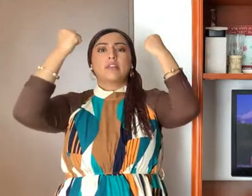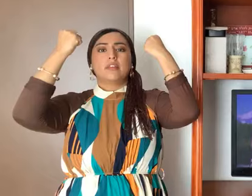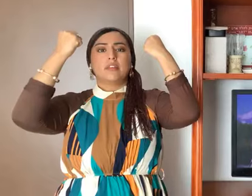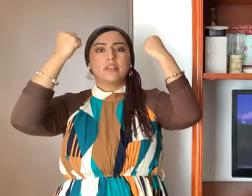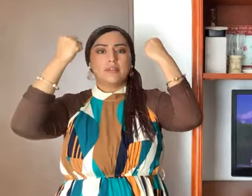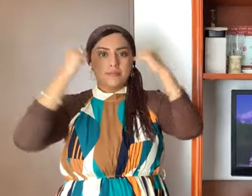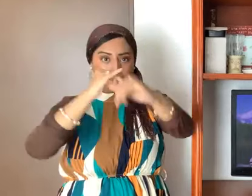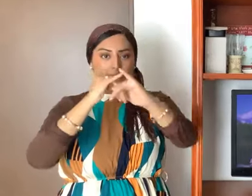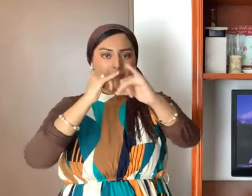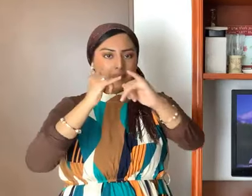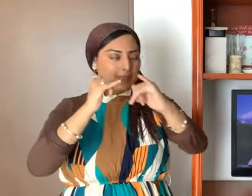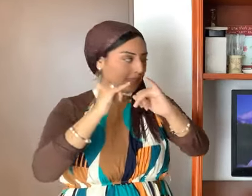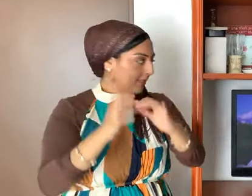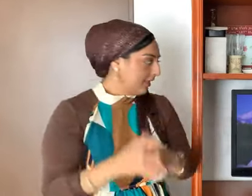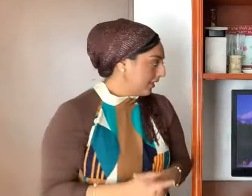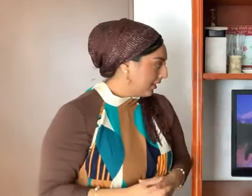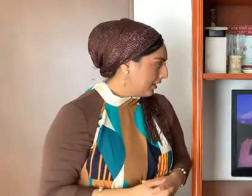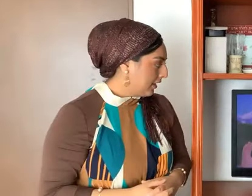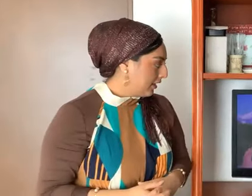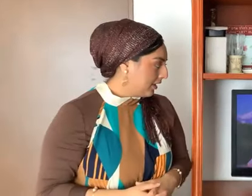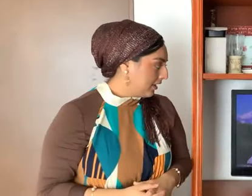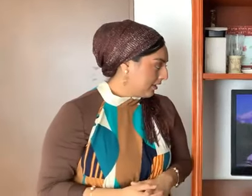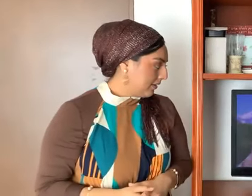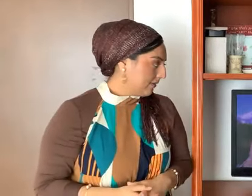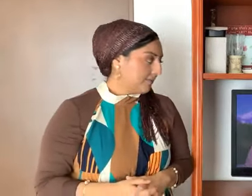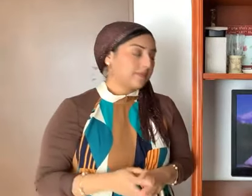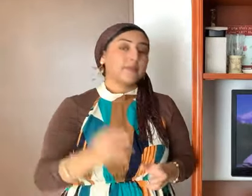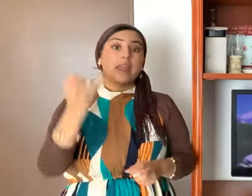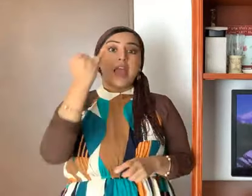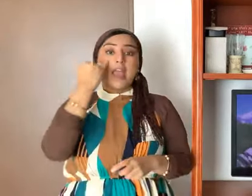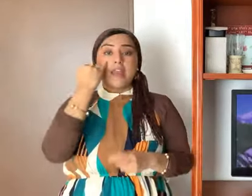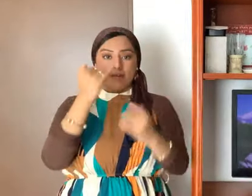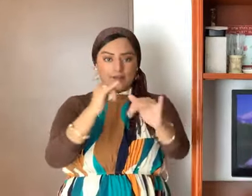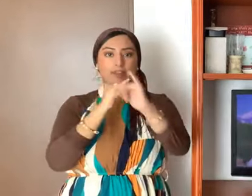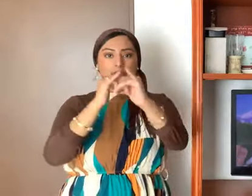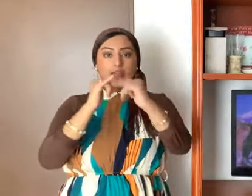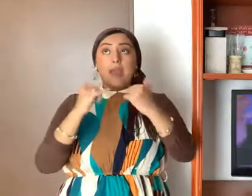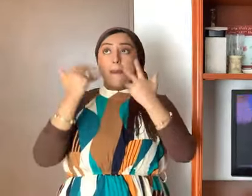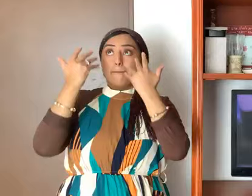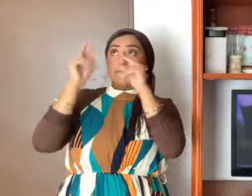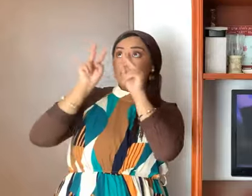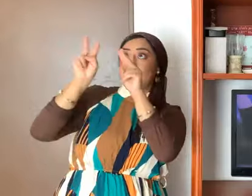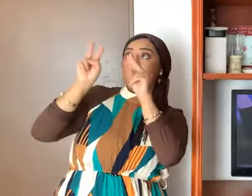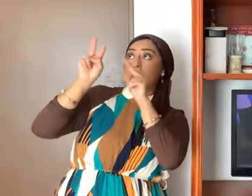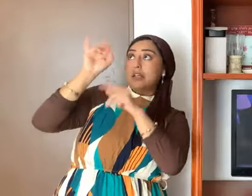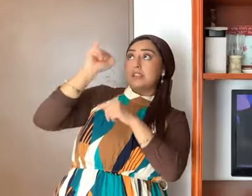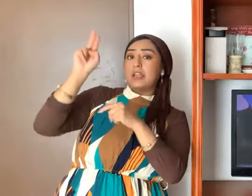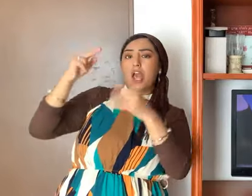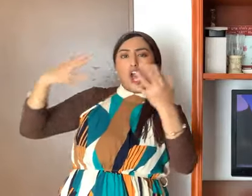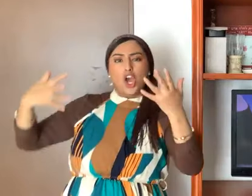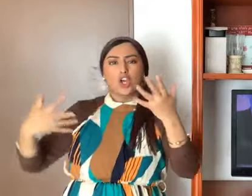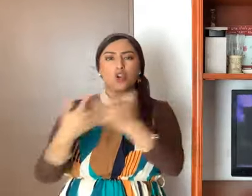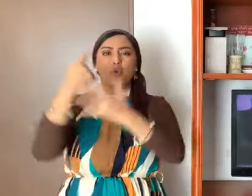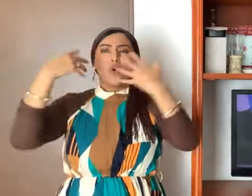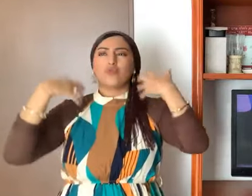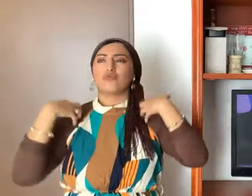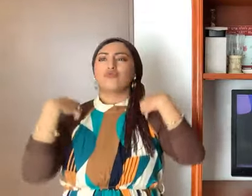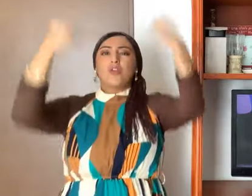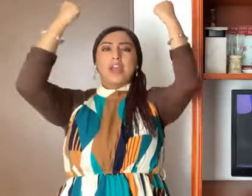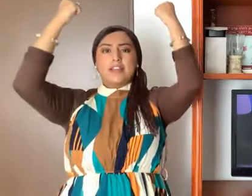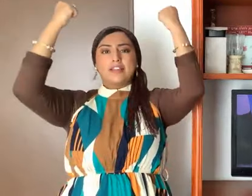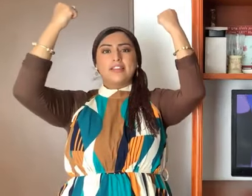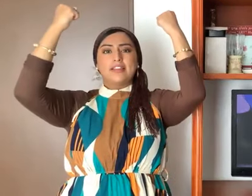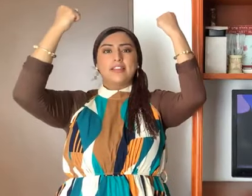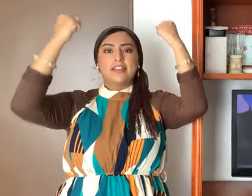ver. ¿Listos? 1, 2, 3. Pero los que esperan a Yahweh tendrán nuevas fuerzas. Y levantas las